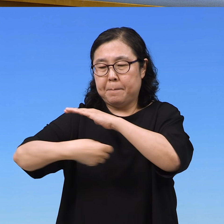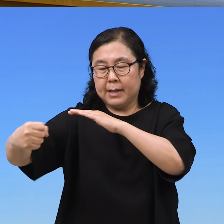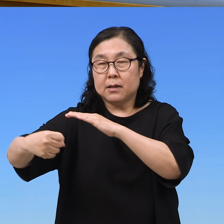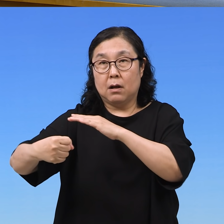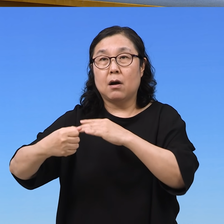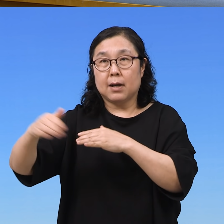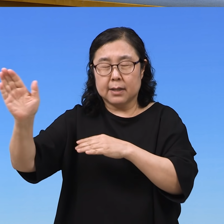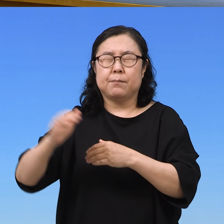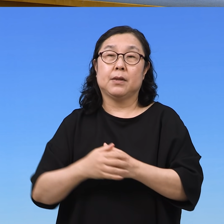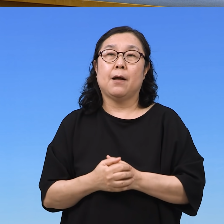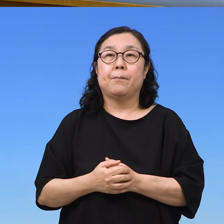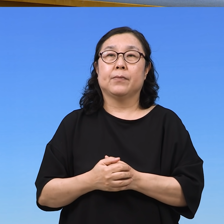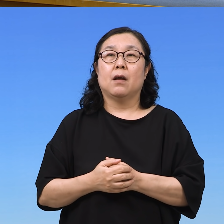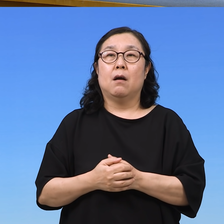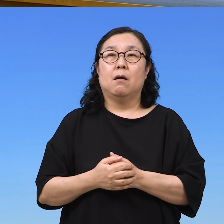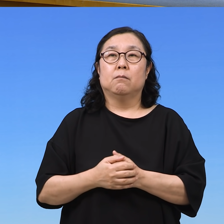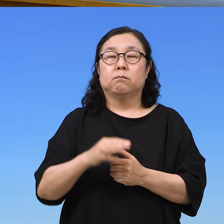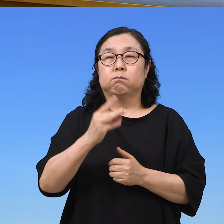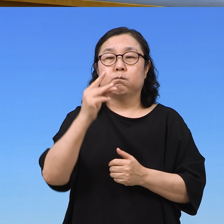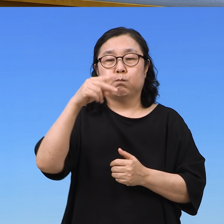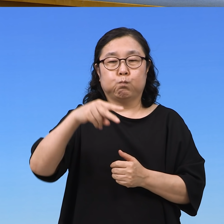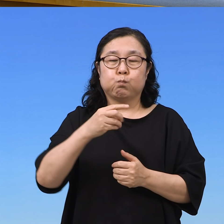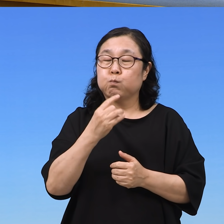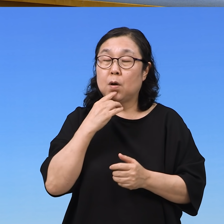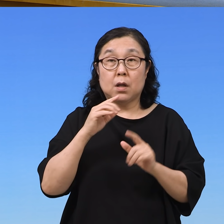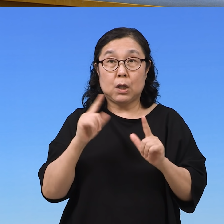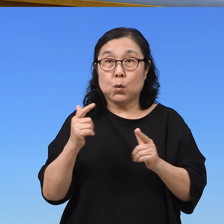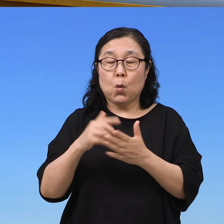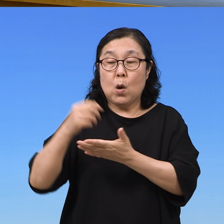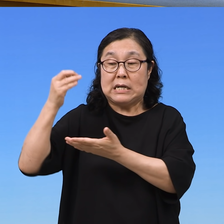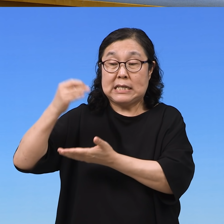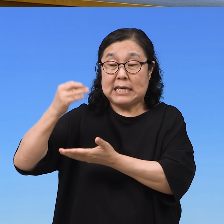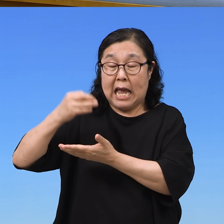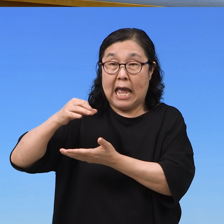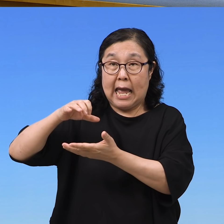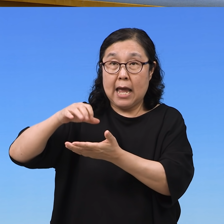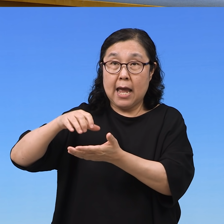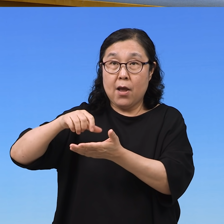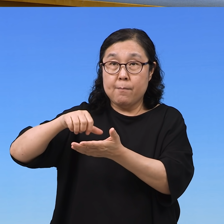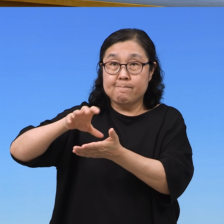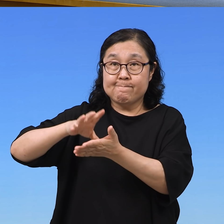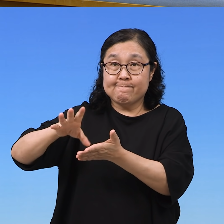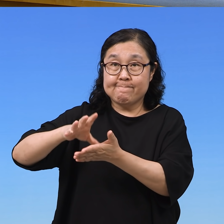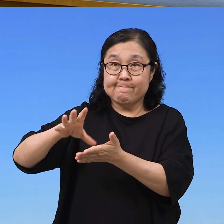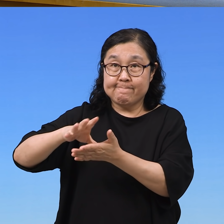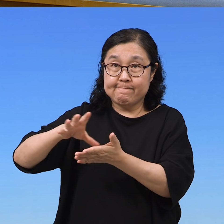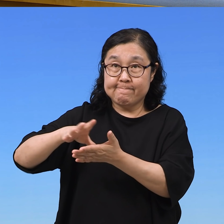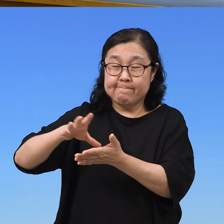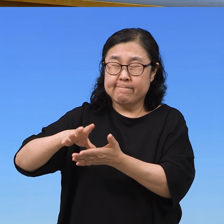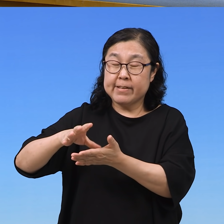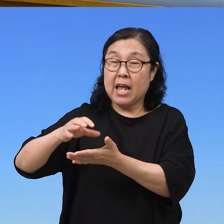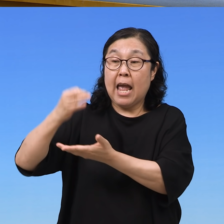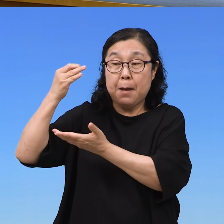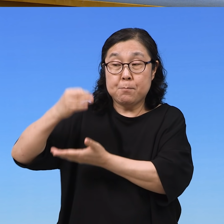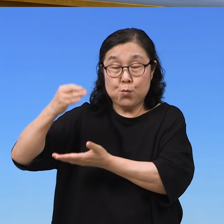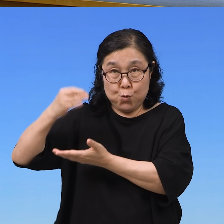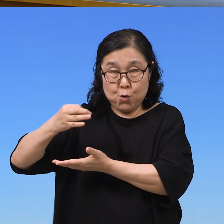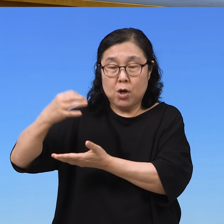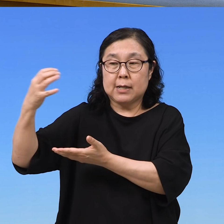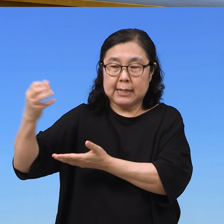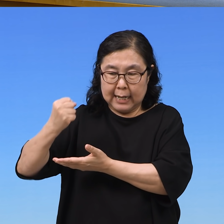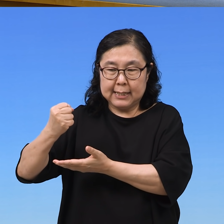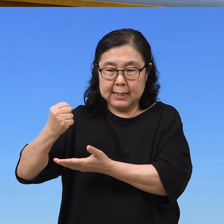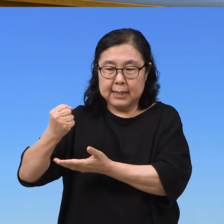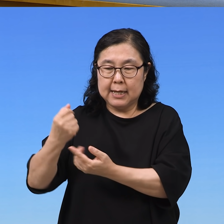갔더라. 롯만 잡혀갔다 그러면 되는데 그 재물까지를 거기다 이제 부연해서 넣었습니다. 이후에 이제 아브라함이